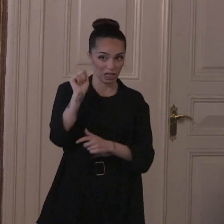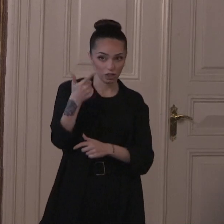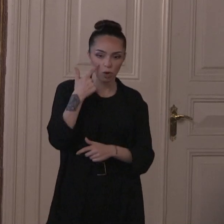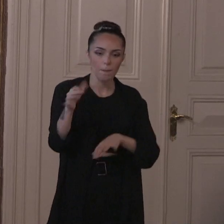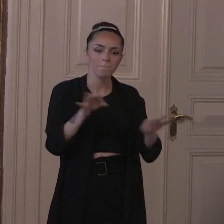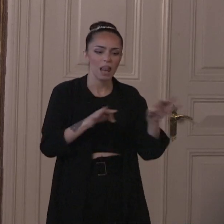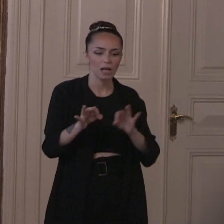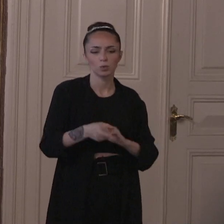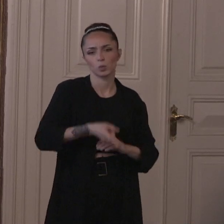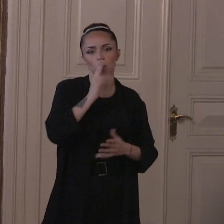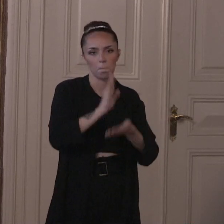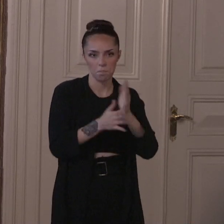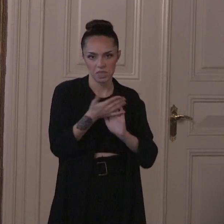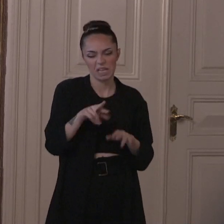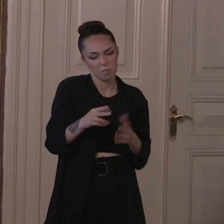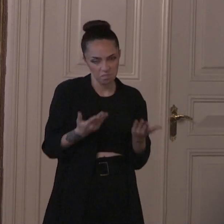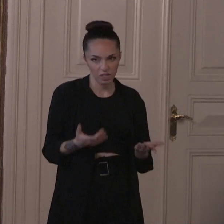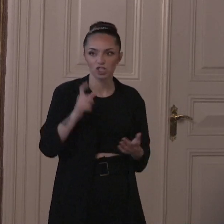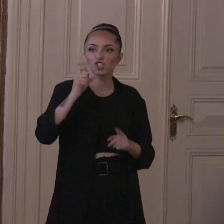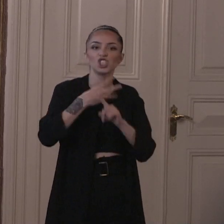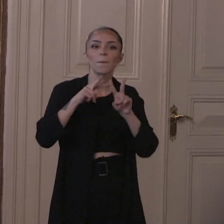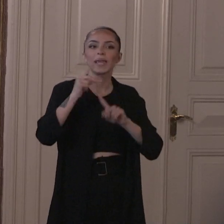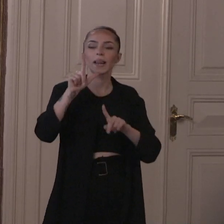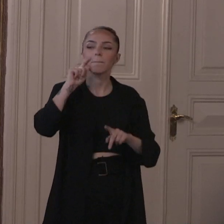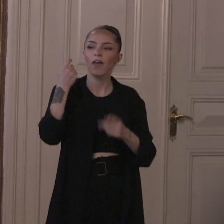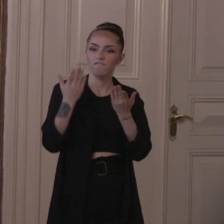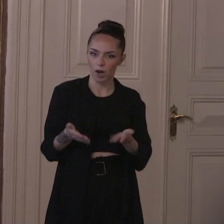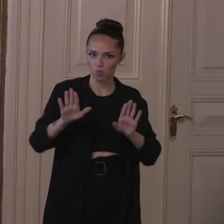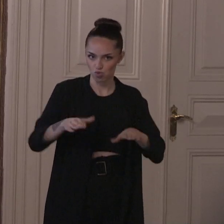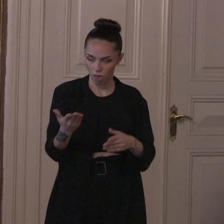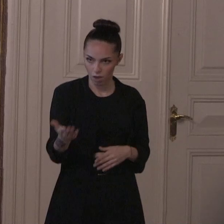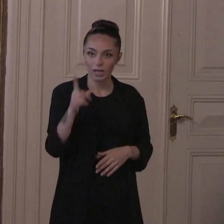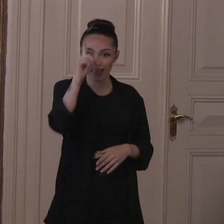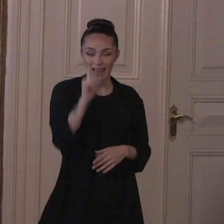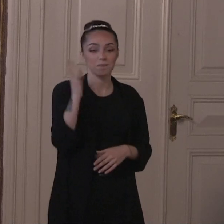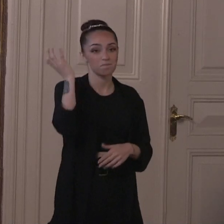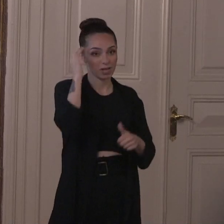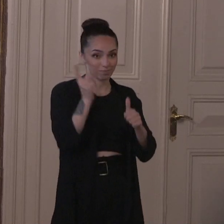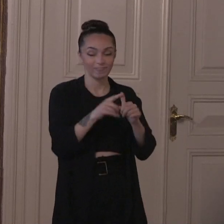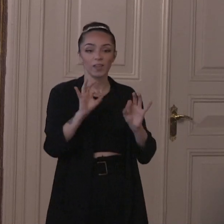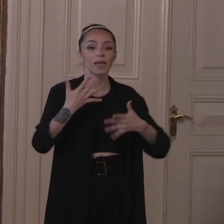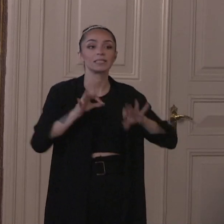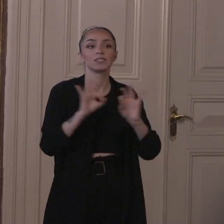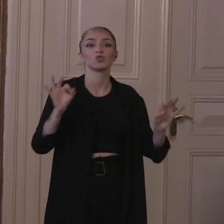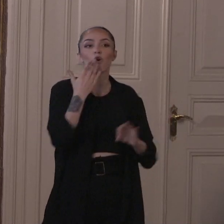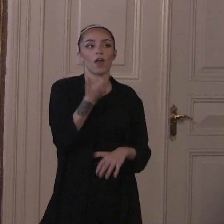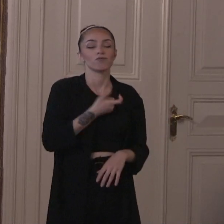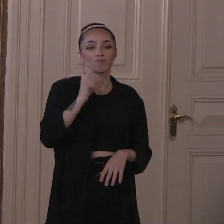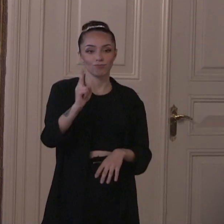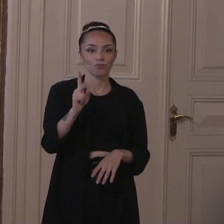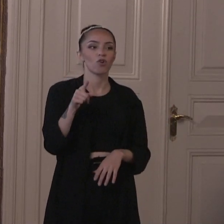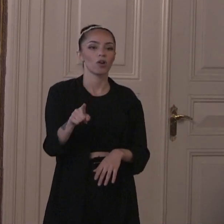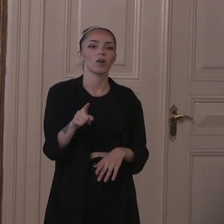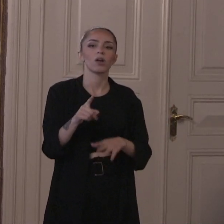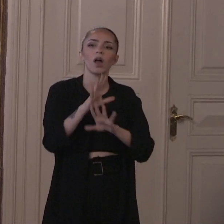planları zaten son haline geldi. Cemil Bey burada. Onun en baş yerinde de tabii ki engelsiz öğrencilerinin öğrenci